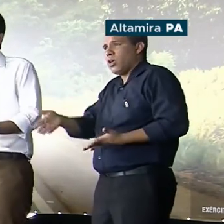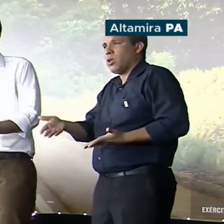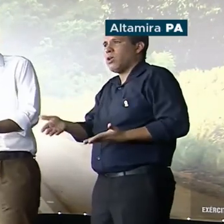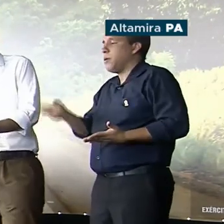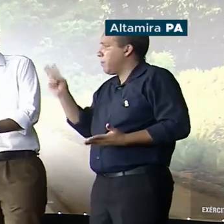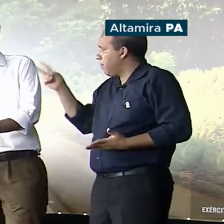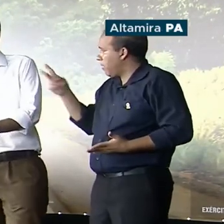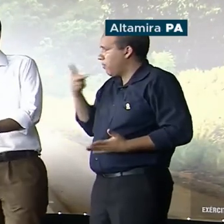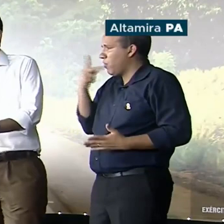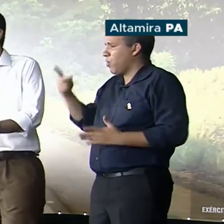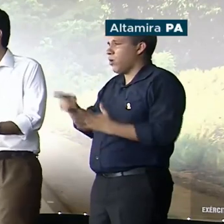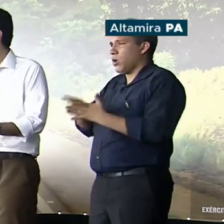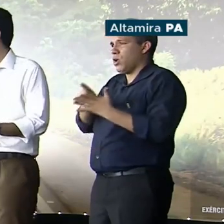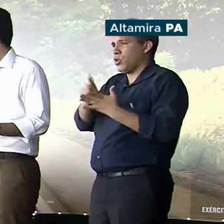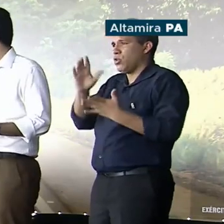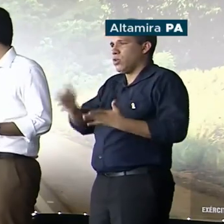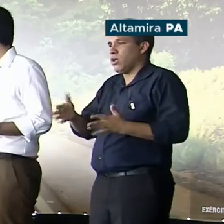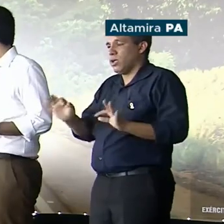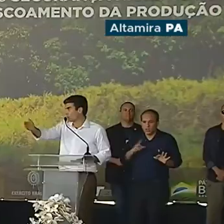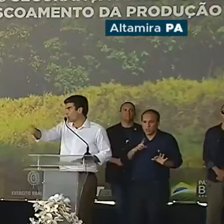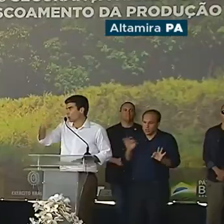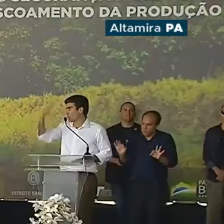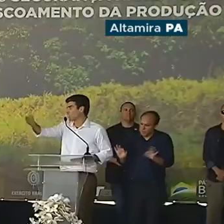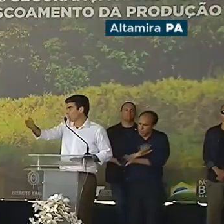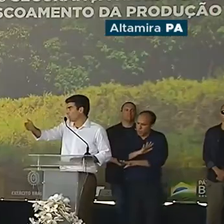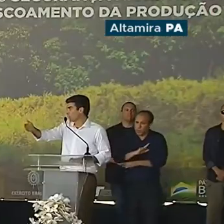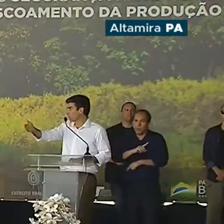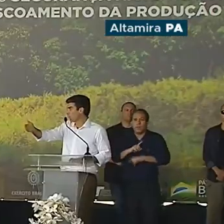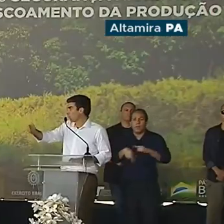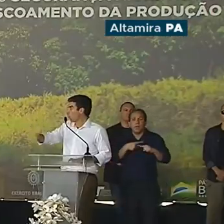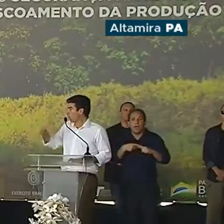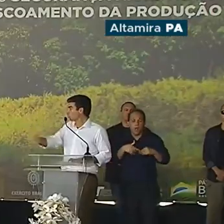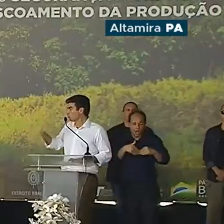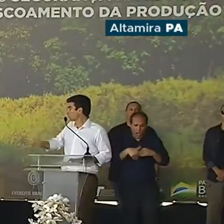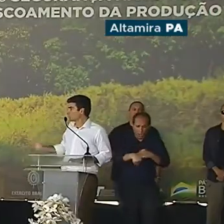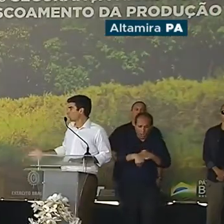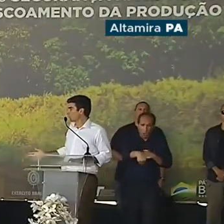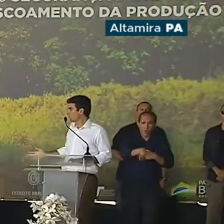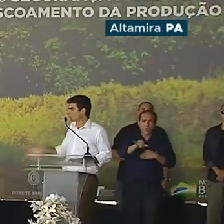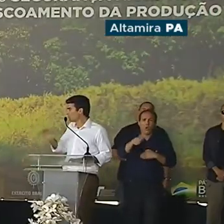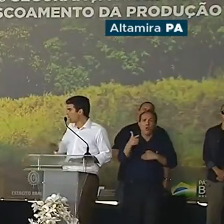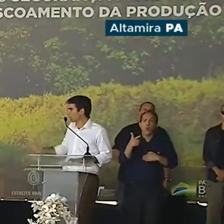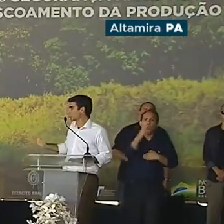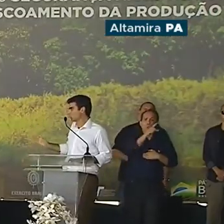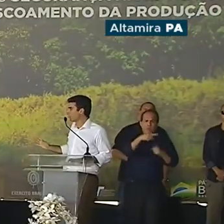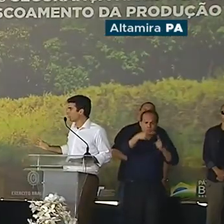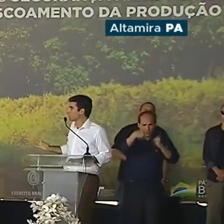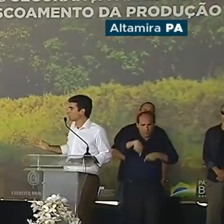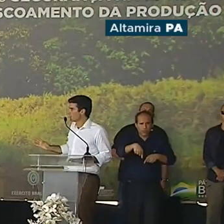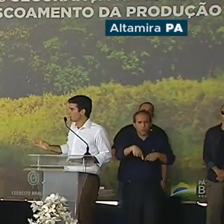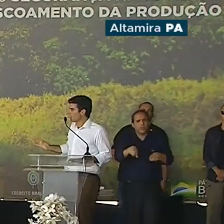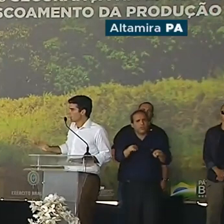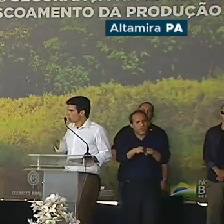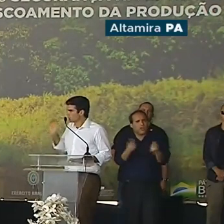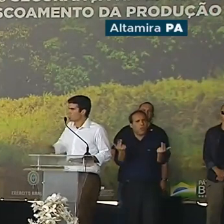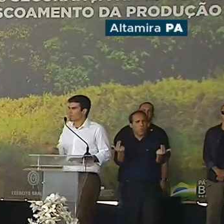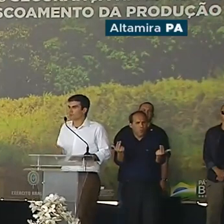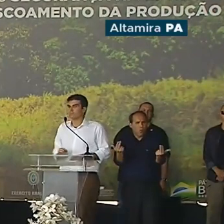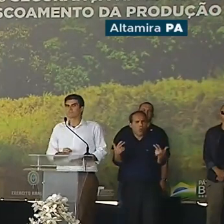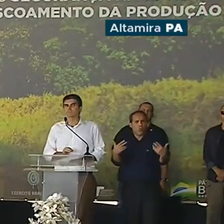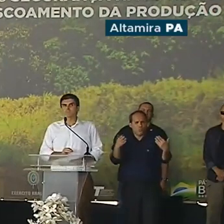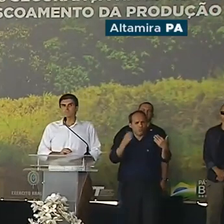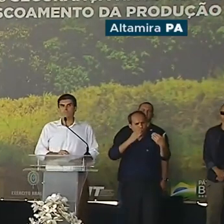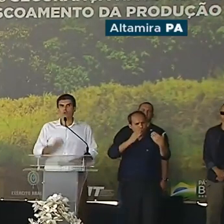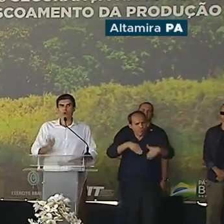por Vossa Excelência. Encerramos um ciclo e já projetamos outros desafios do mesmo tamanho.